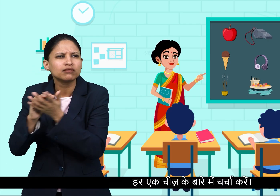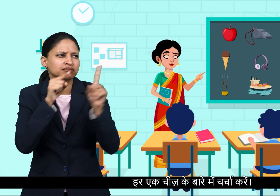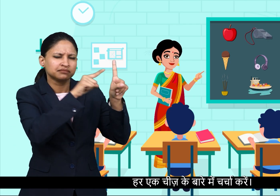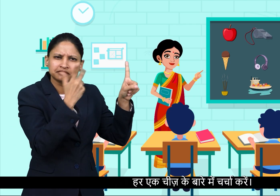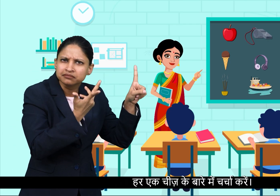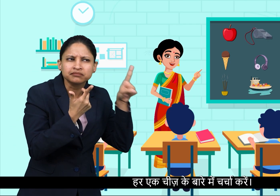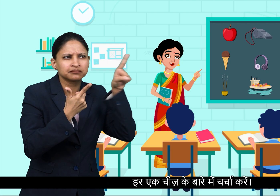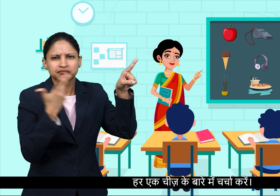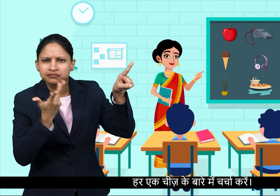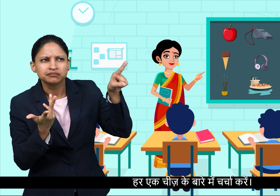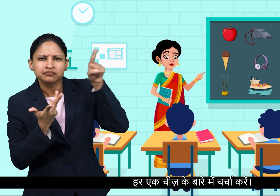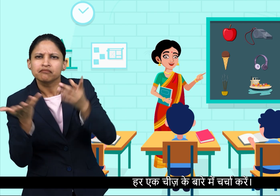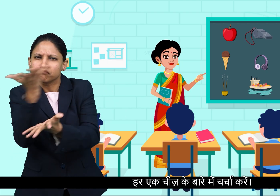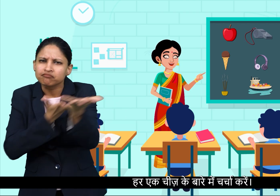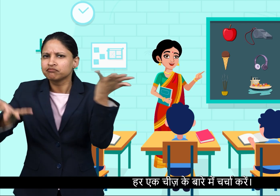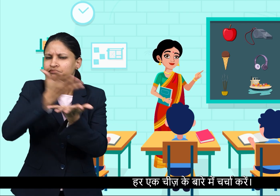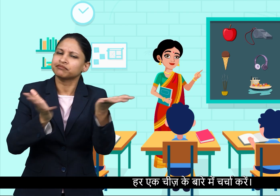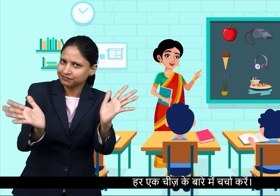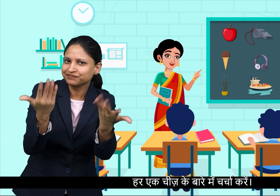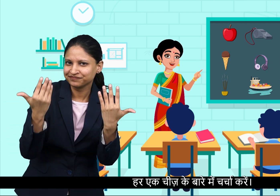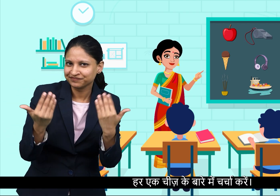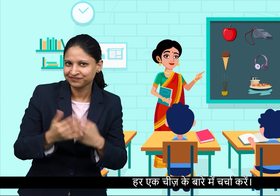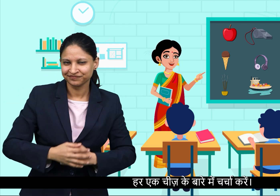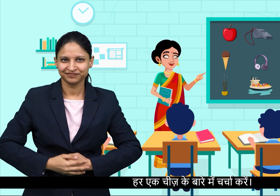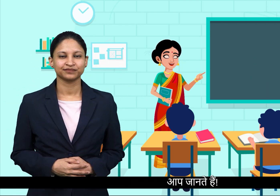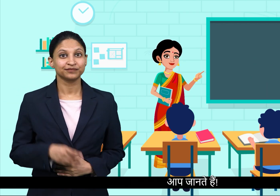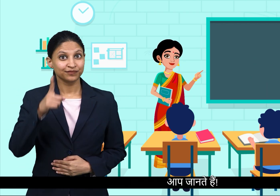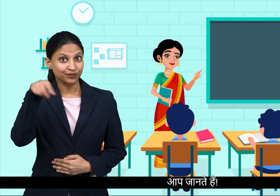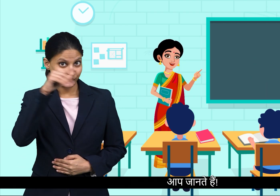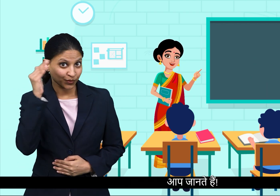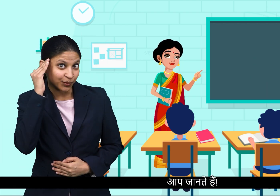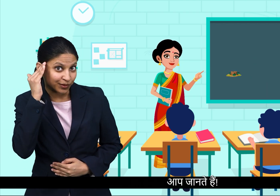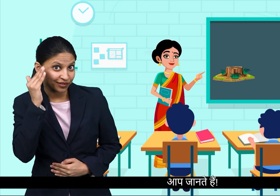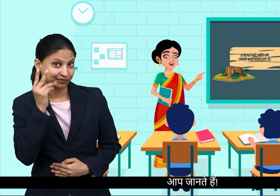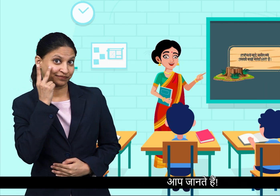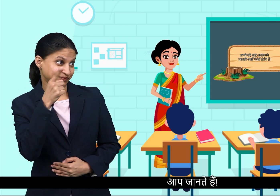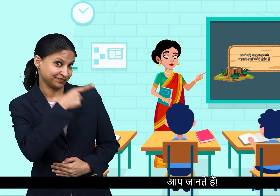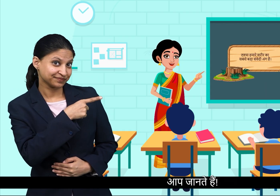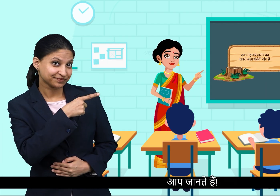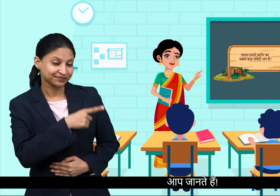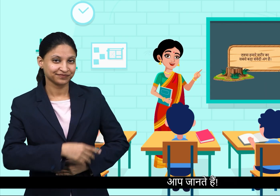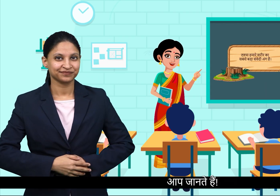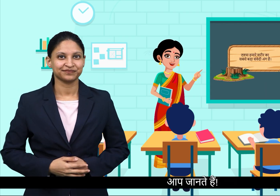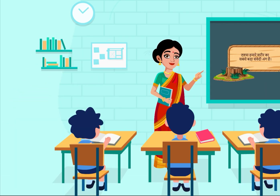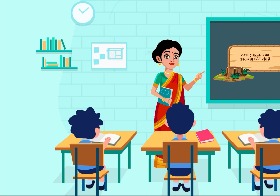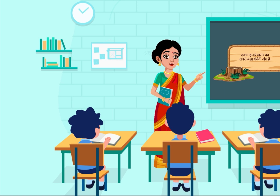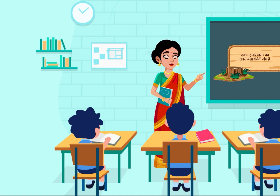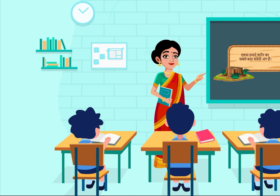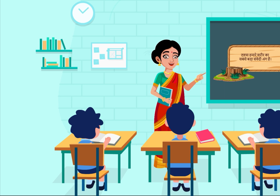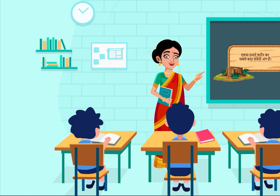साथ हर एक चीज के बारे में चर्चा करें। क्या आप जानते हैं